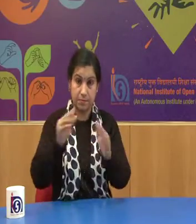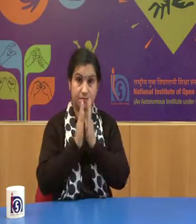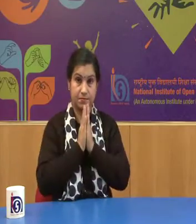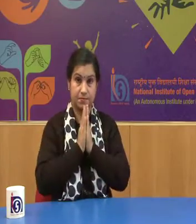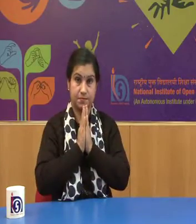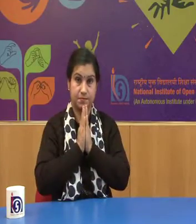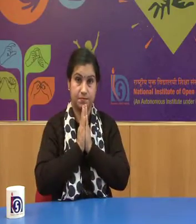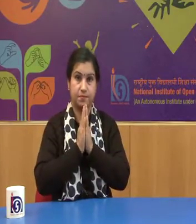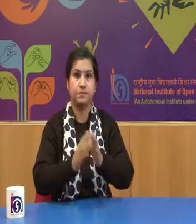Namaskar.